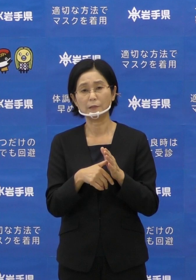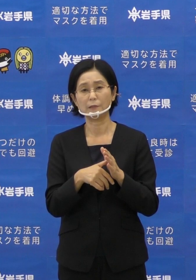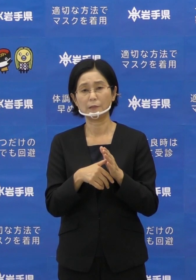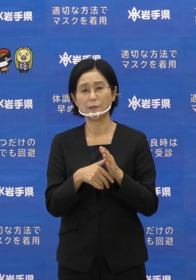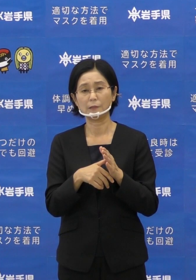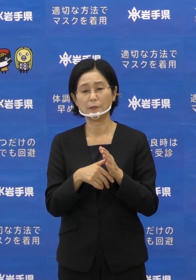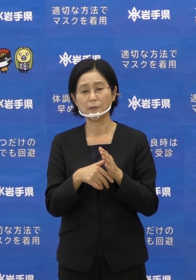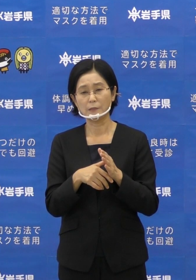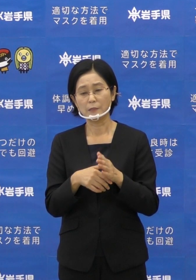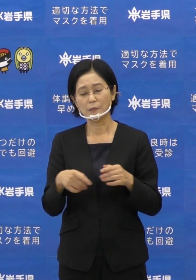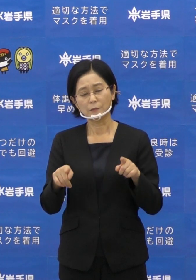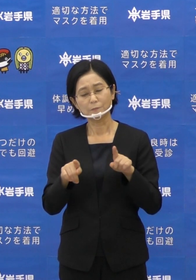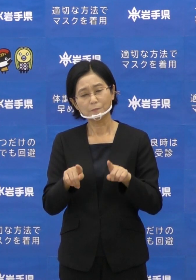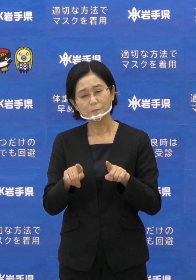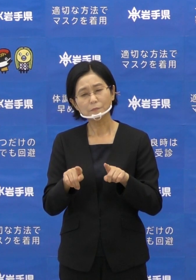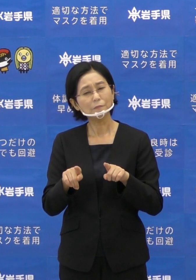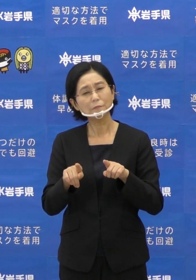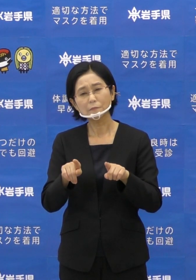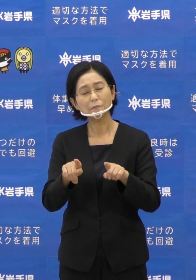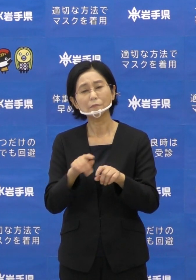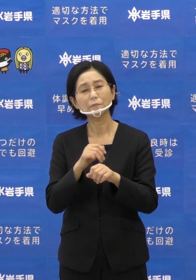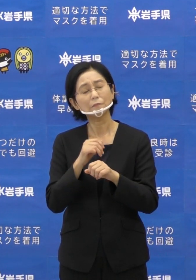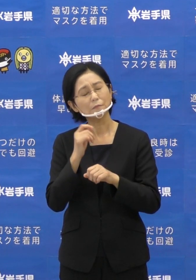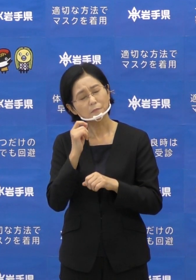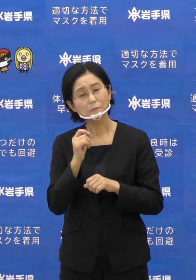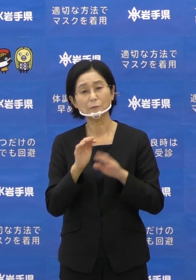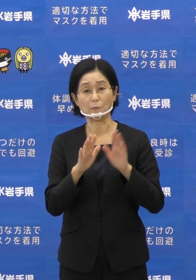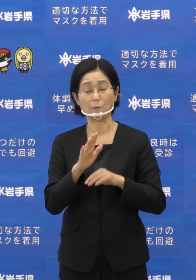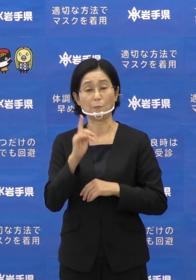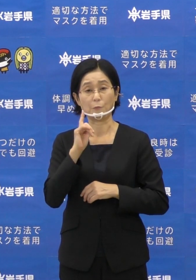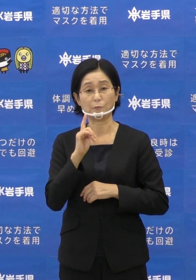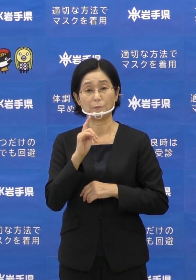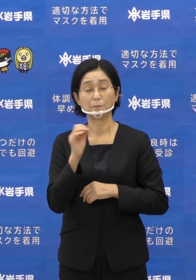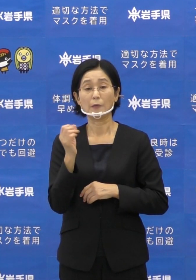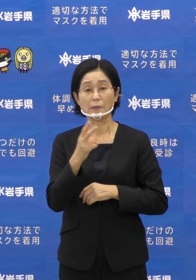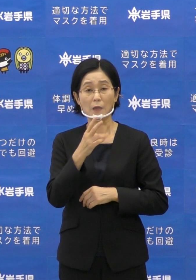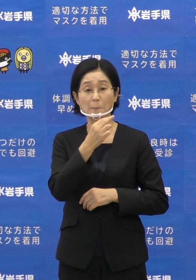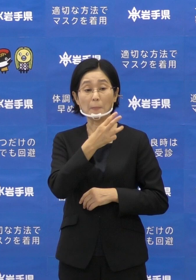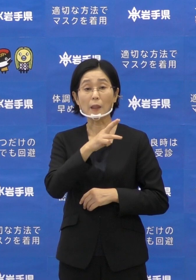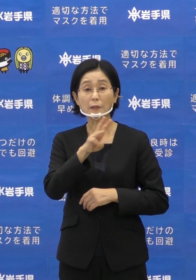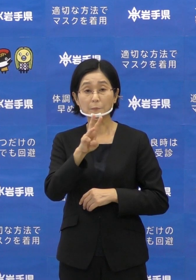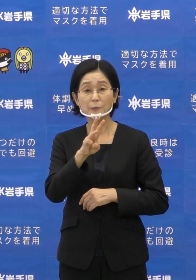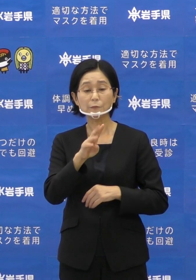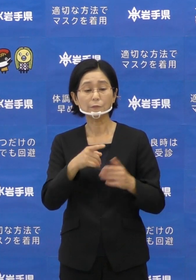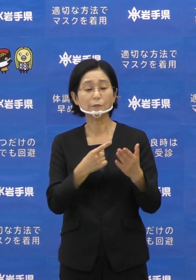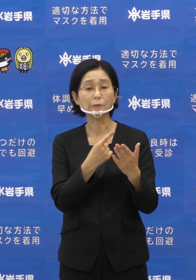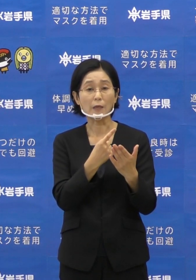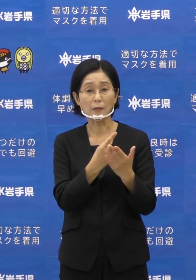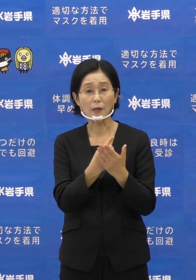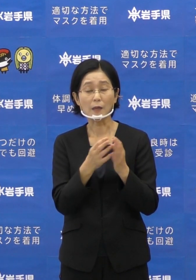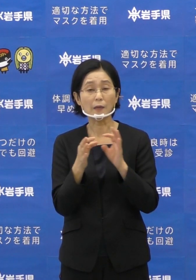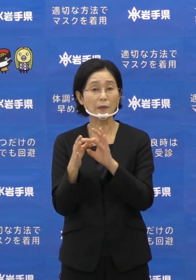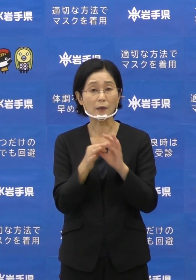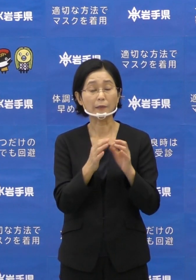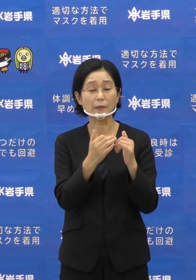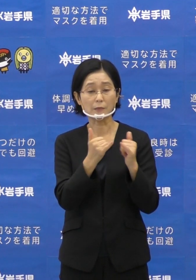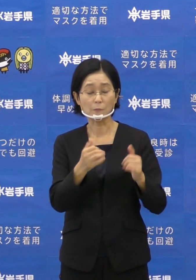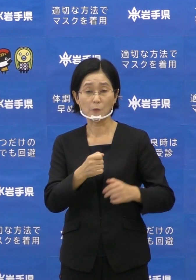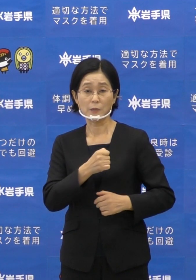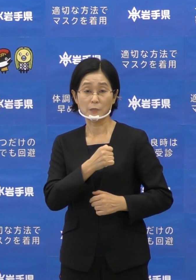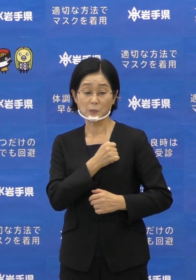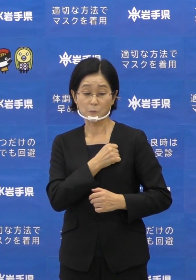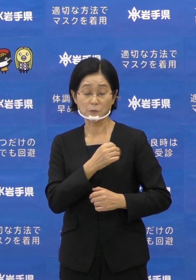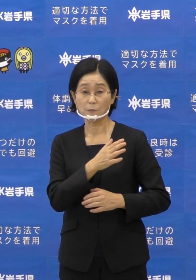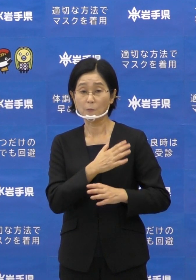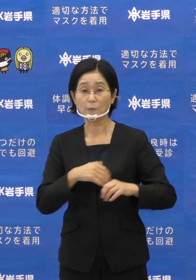になってしまいますし、まあ、そもそもパラリンピックに関係する皆さんのこの命と健康っていうの